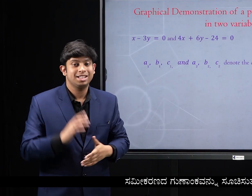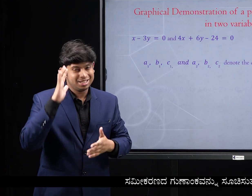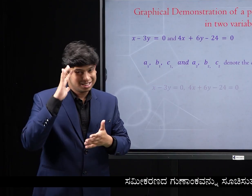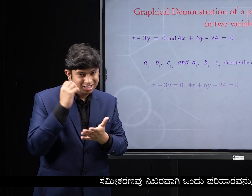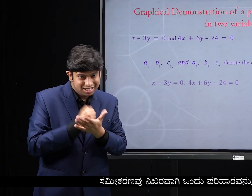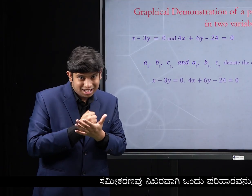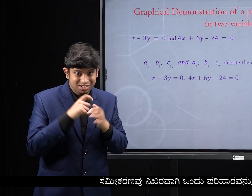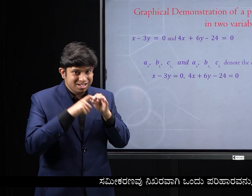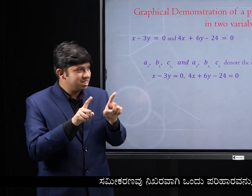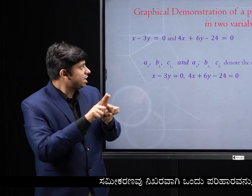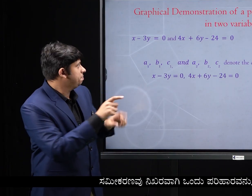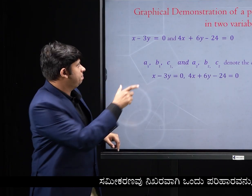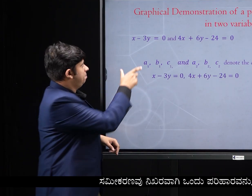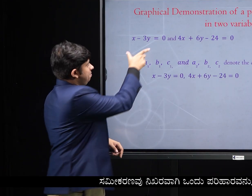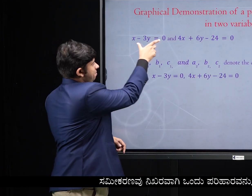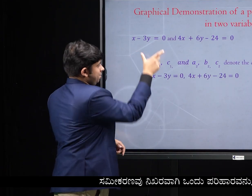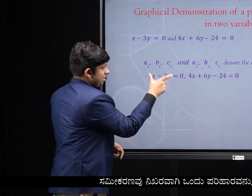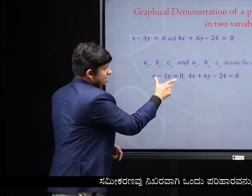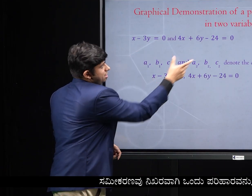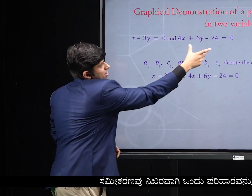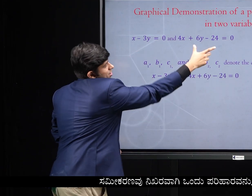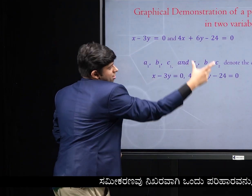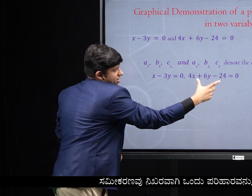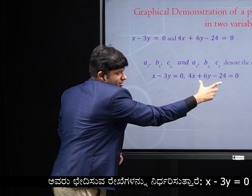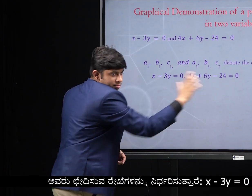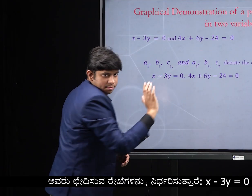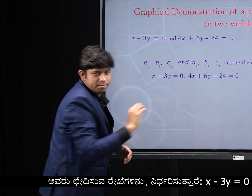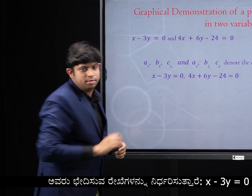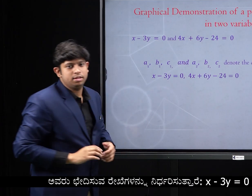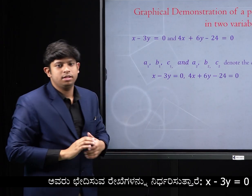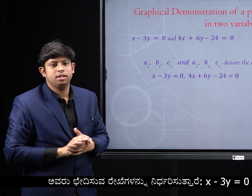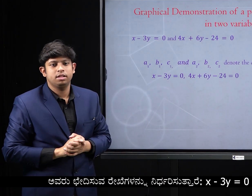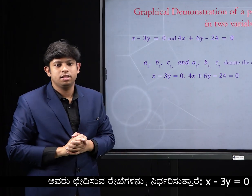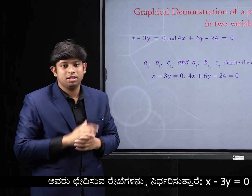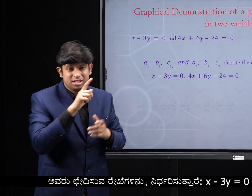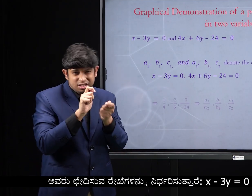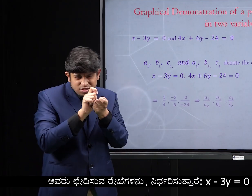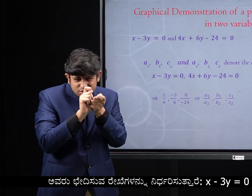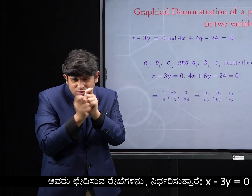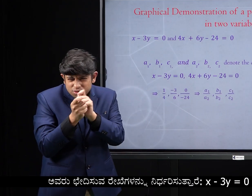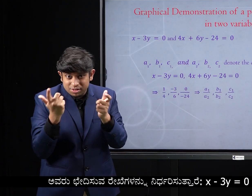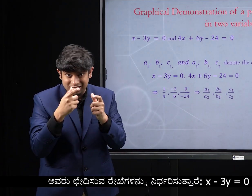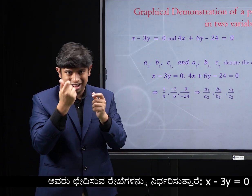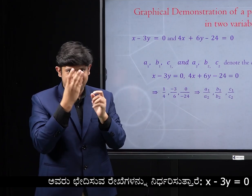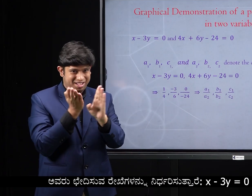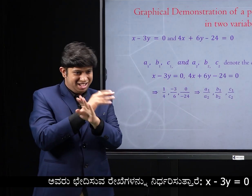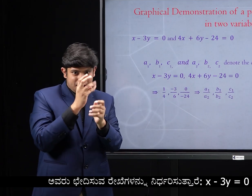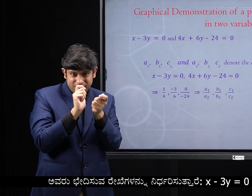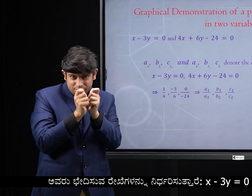ಸೂಚಿಸುತ್ತವೆ. ಸಮೀಕರಣವು ನಿಖರವಾಗಿ ಒಂದು ಪರಿಹಾರವನ್ನು ಹೊಂದಿದೆ. ಅವರು ಛೇದಿಸುವ ರೇಖೆಗಳನ್ನು ನಿರ್ಧರಿಸುತ್ತಾರೆ. x - 3y =